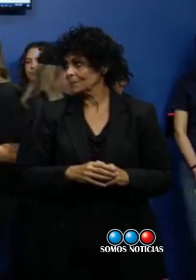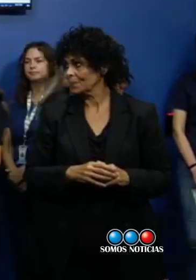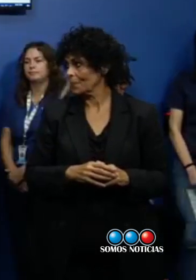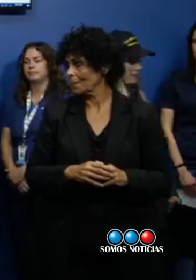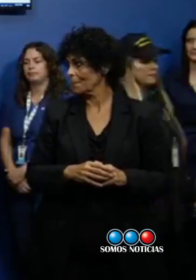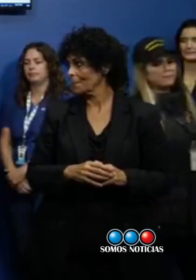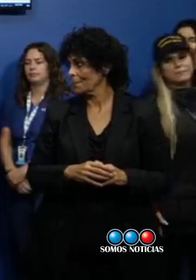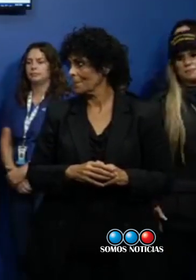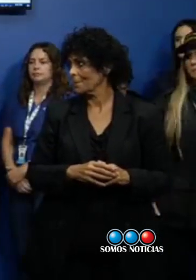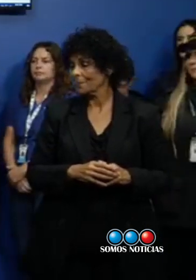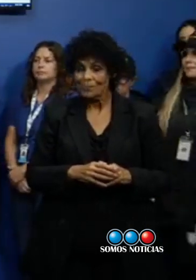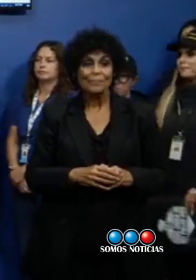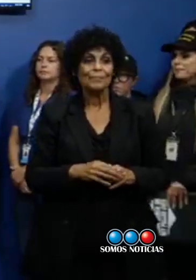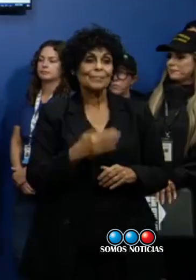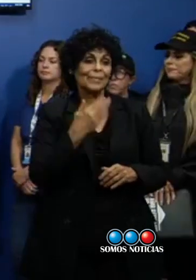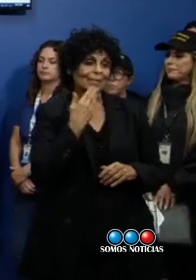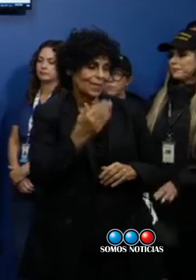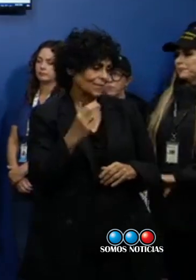kisini